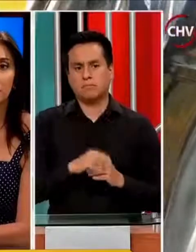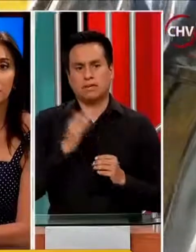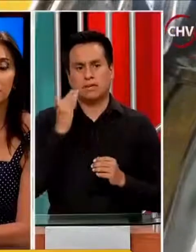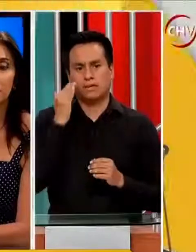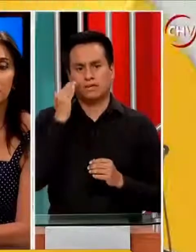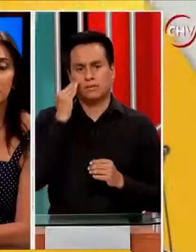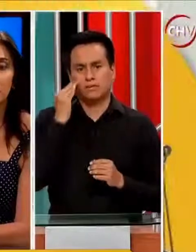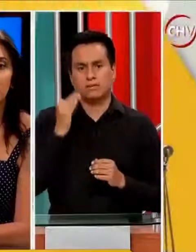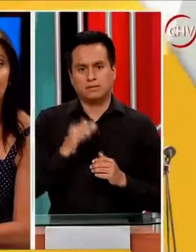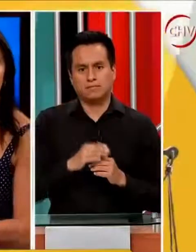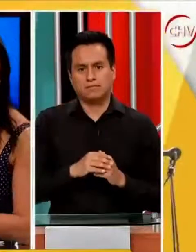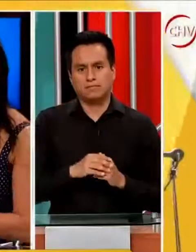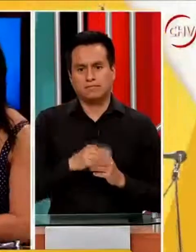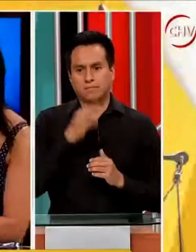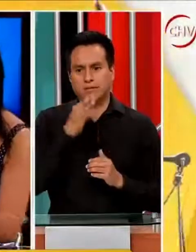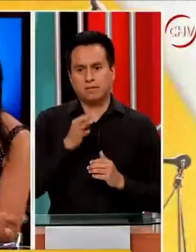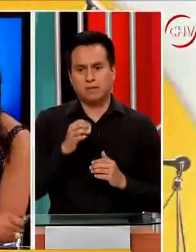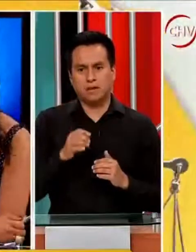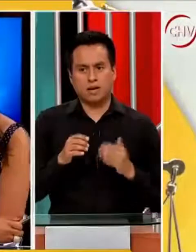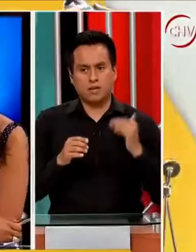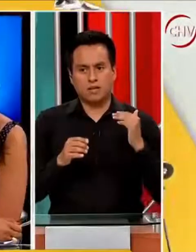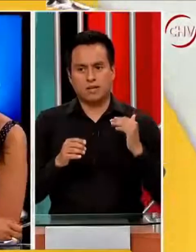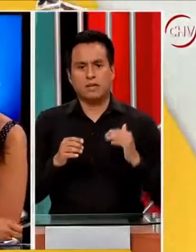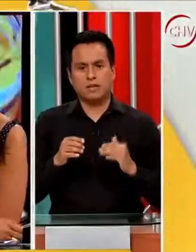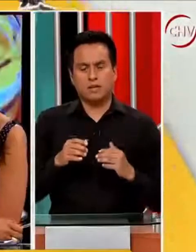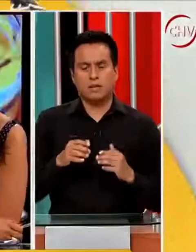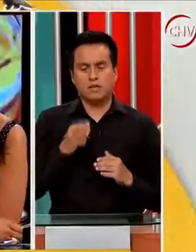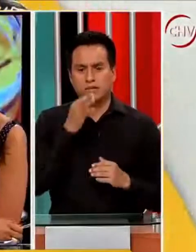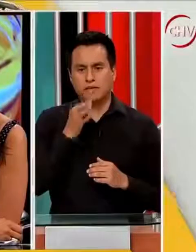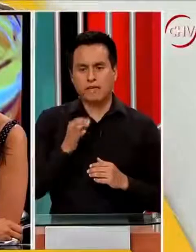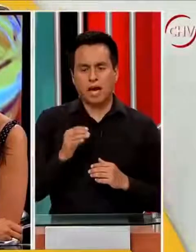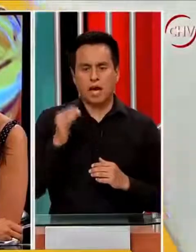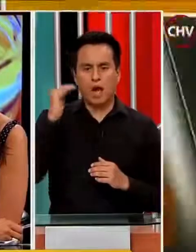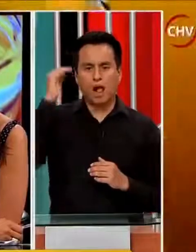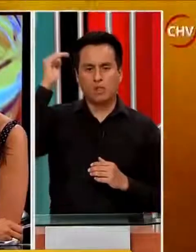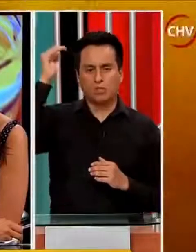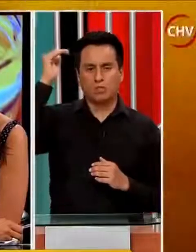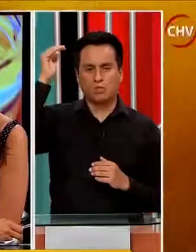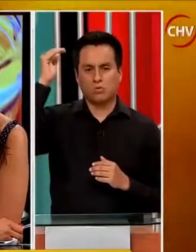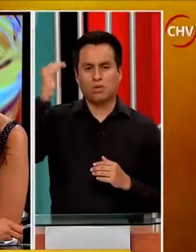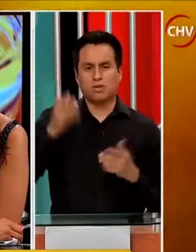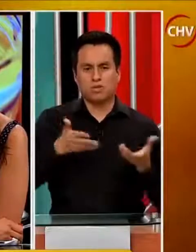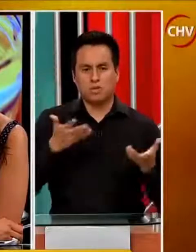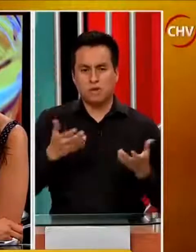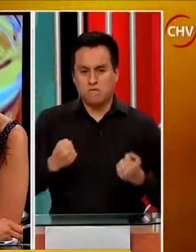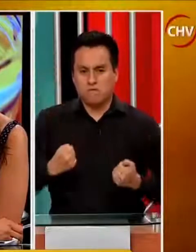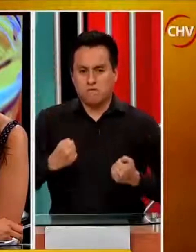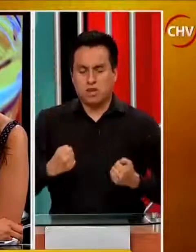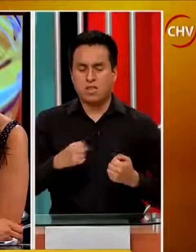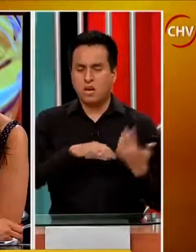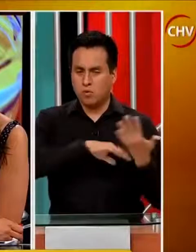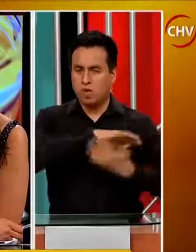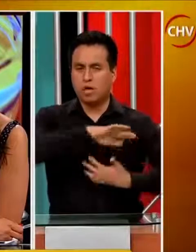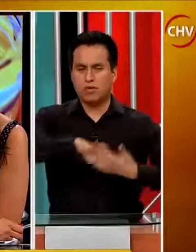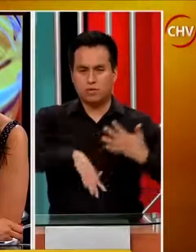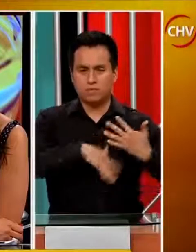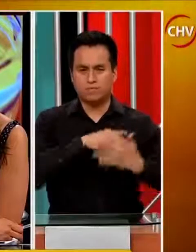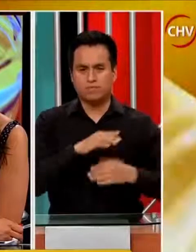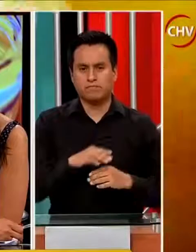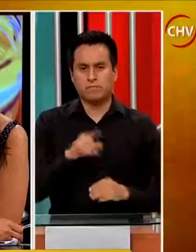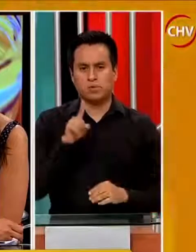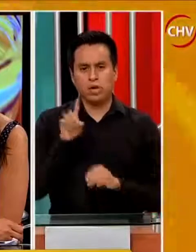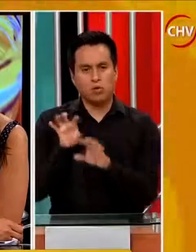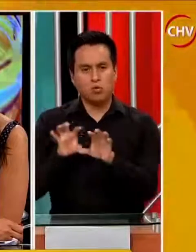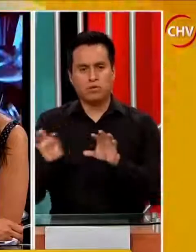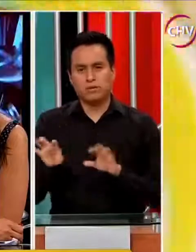Sí. Esa es una vez que se les corta. Sí. Y además que él es muy alto, entonces tiene fuerzas violentas. Sí, una de las